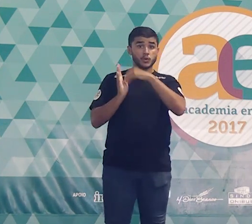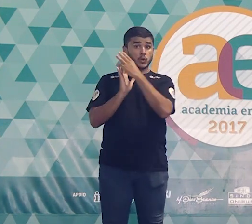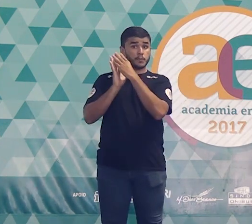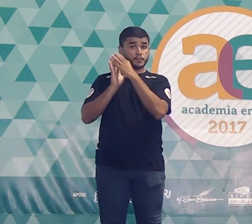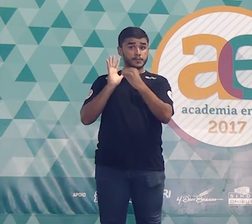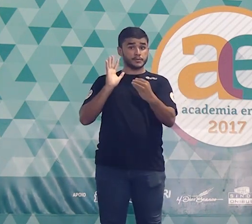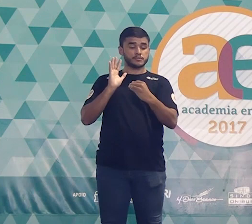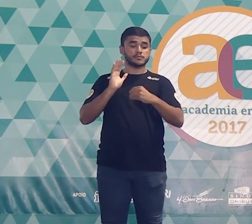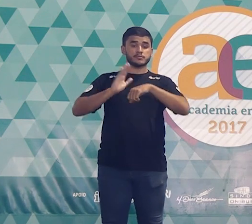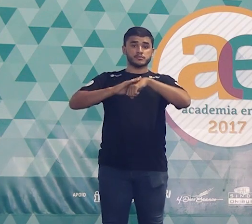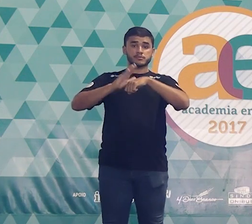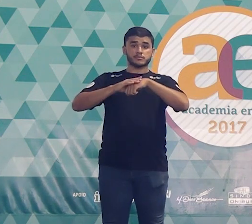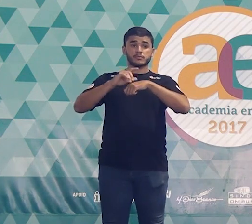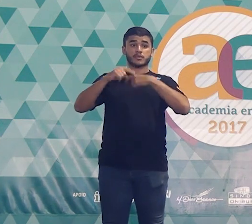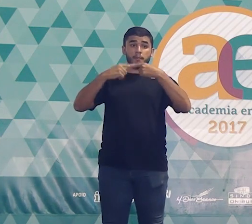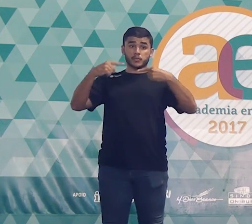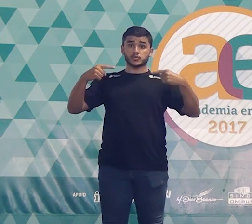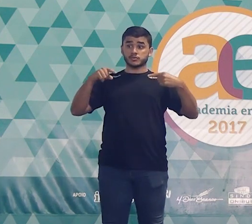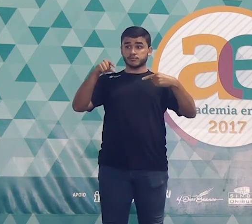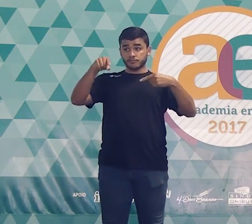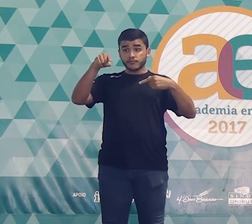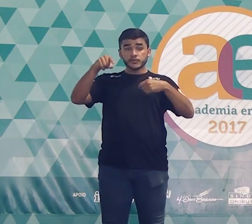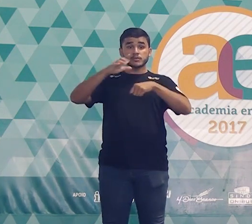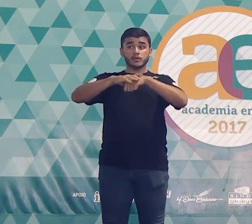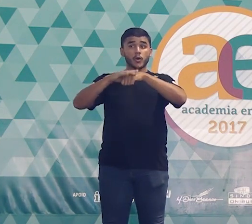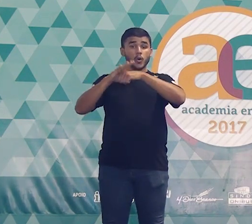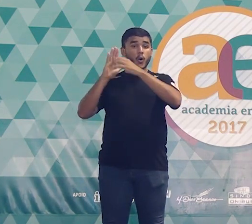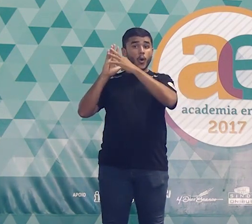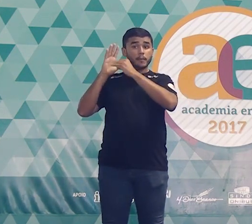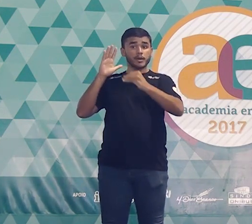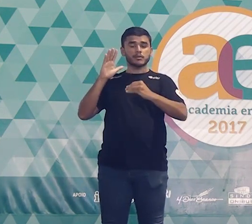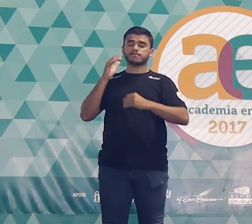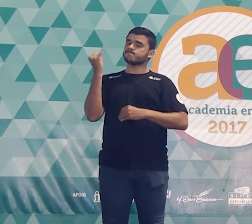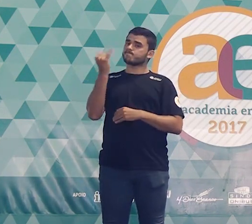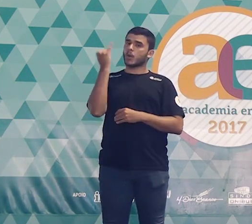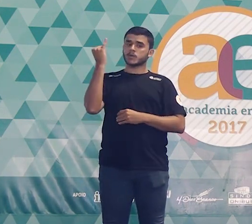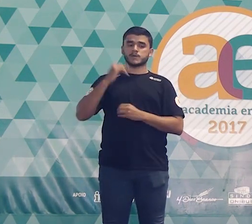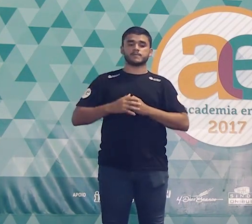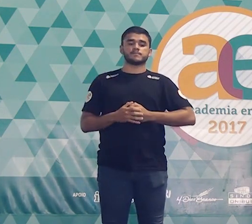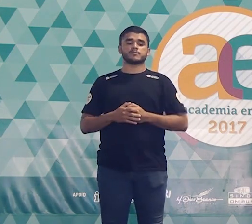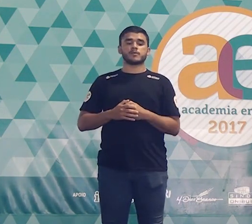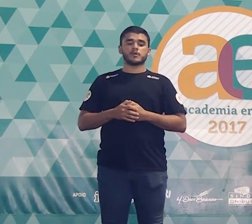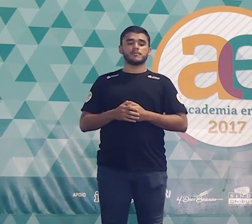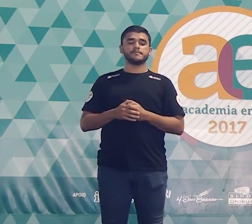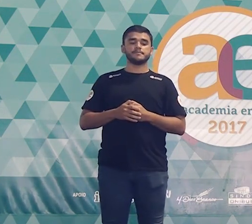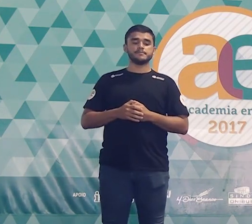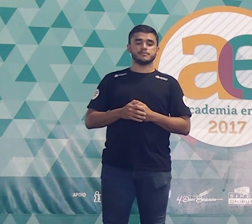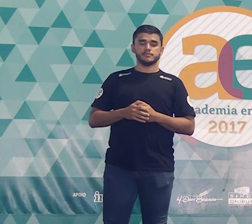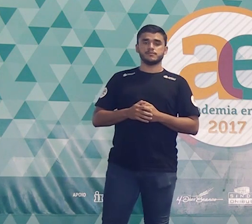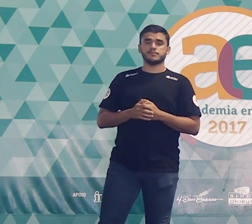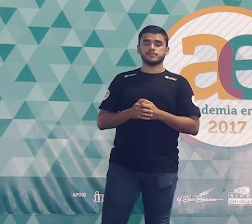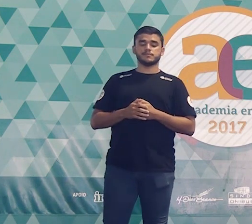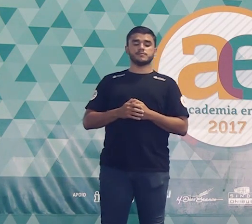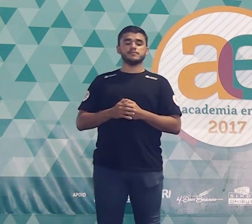apostila. Anote na sua apostila. É de extrema importância isso, tá? Se perguntarem para